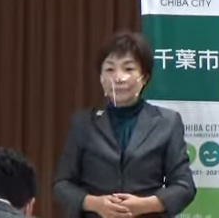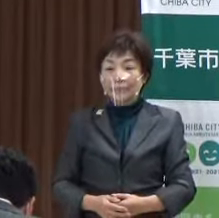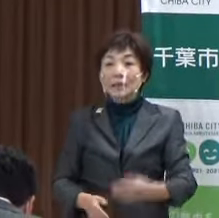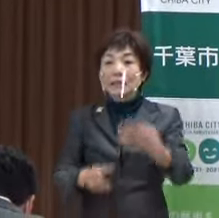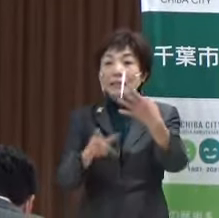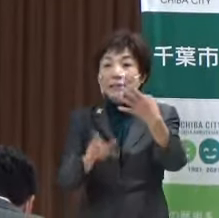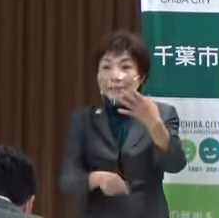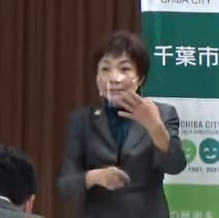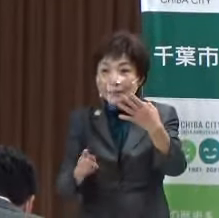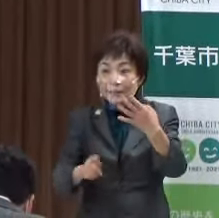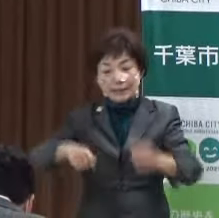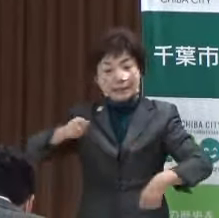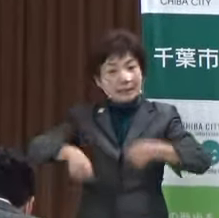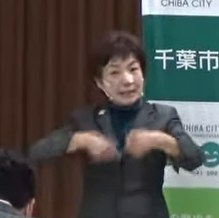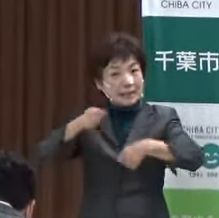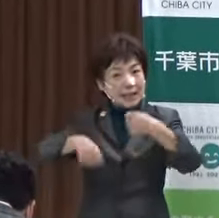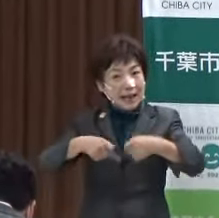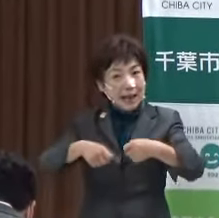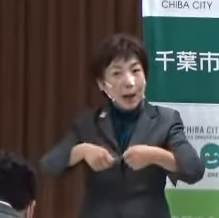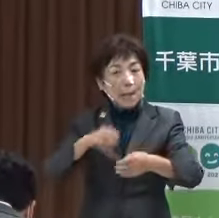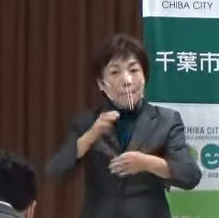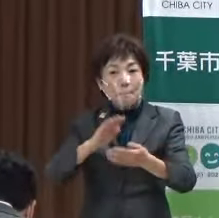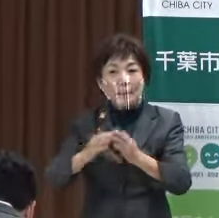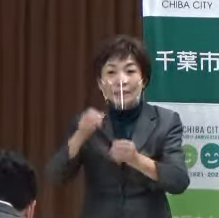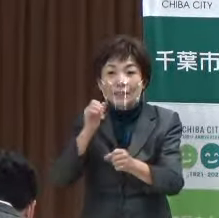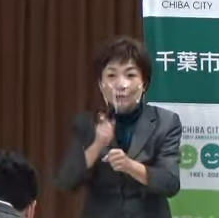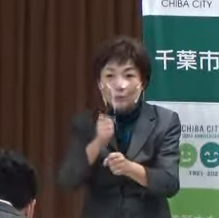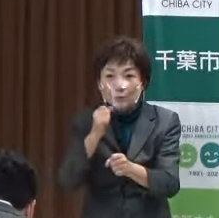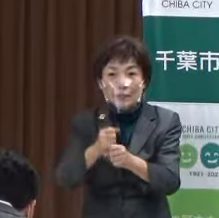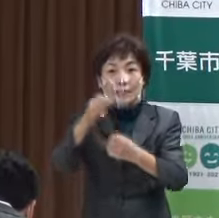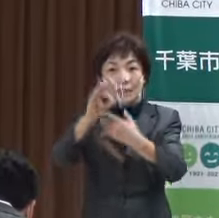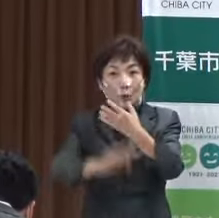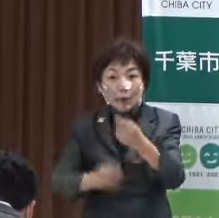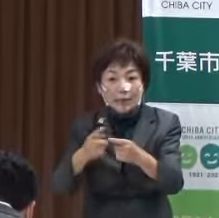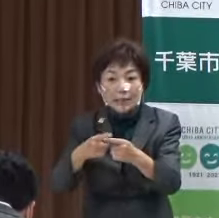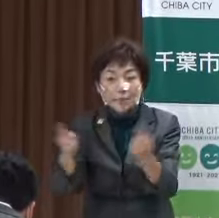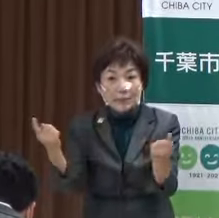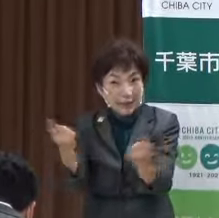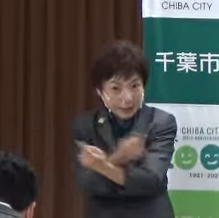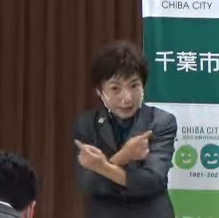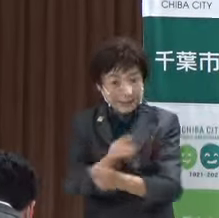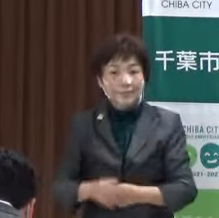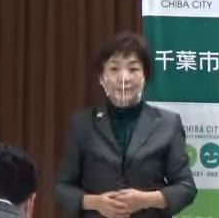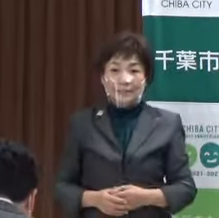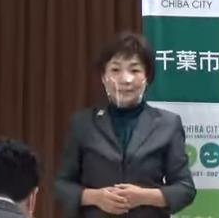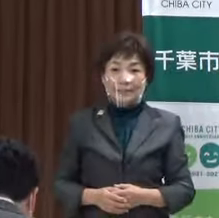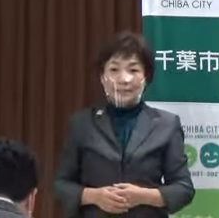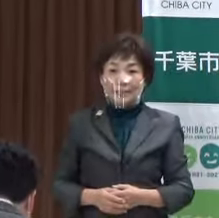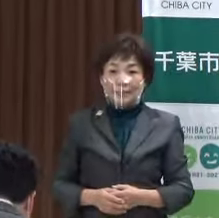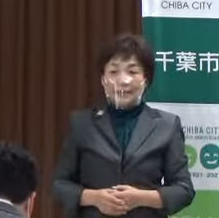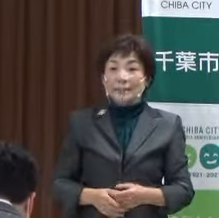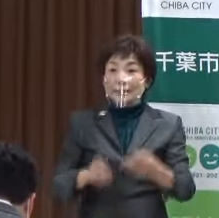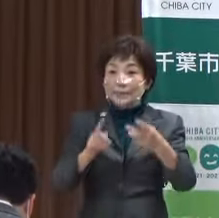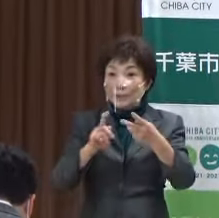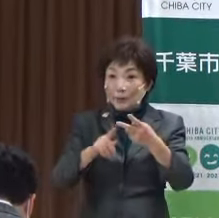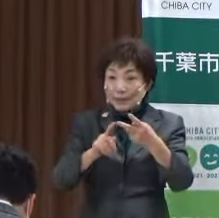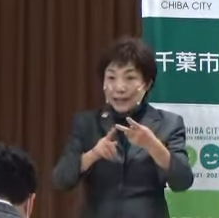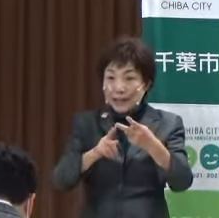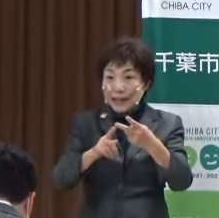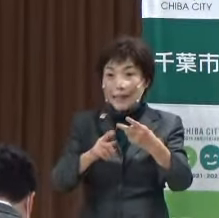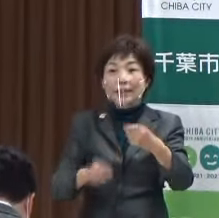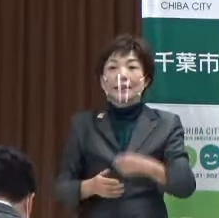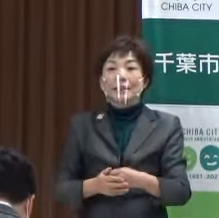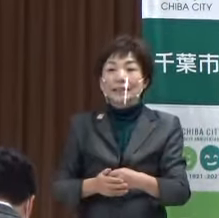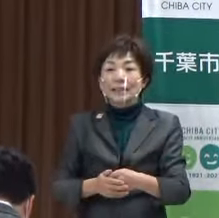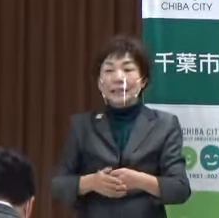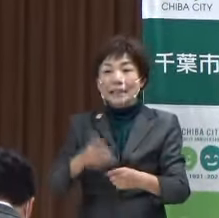4月に入りまして、自転車を活用したマジックリ条例の一部改定、これの施行になります。そして、同じく4月に